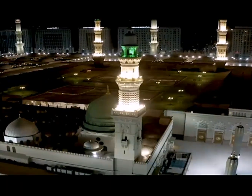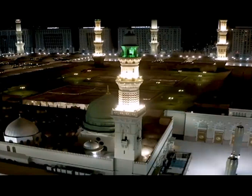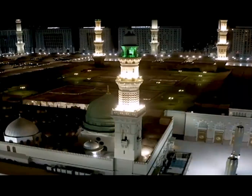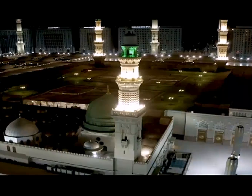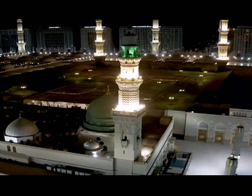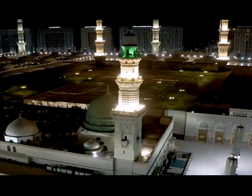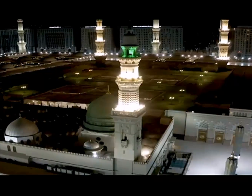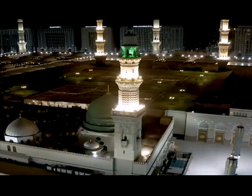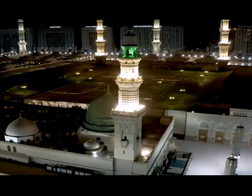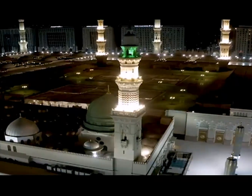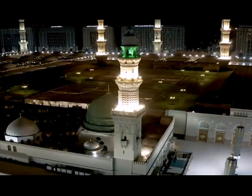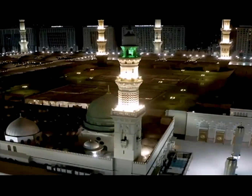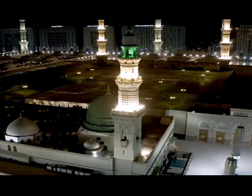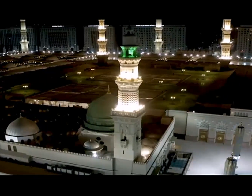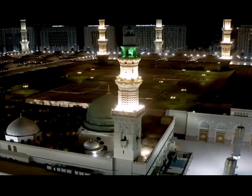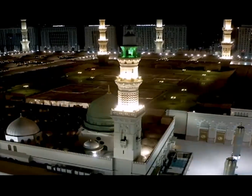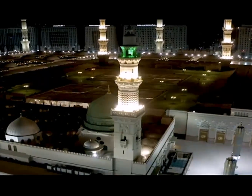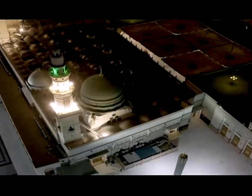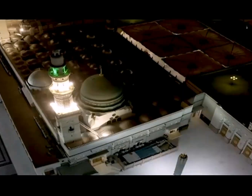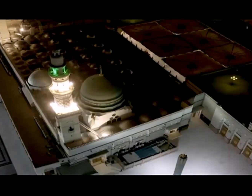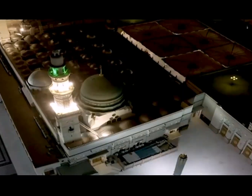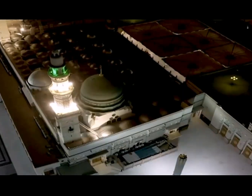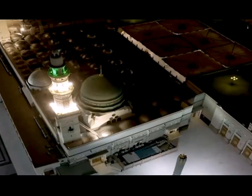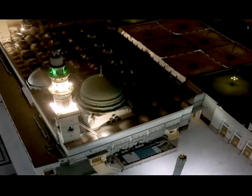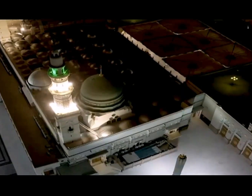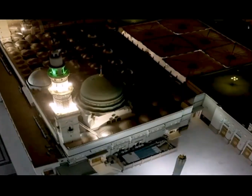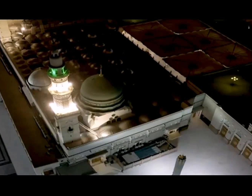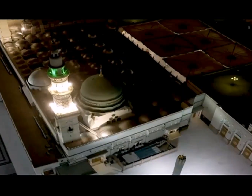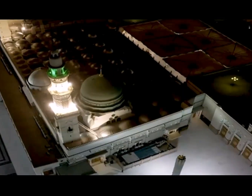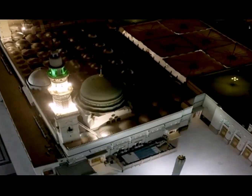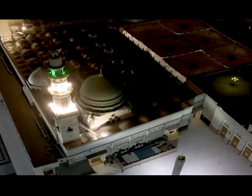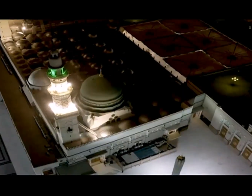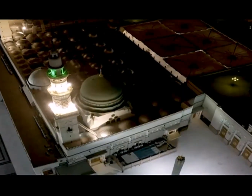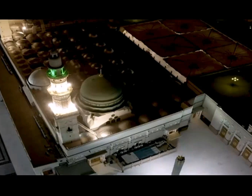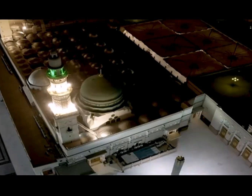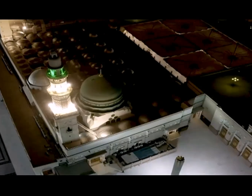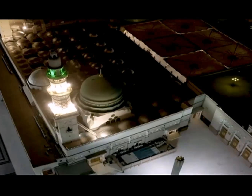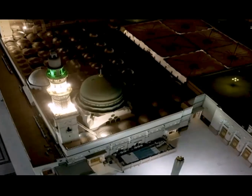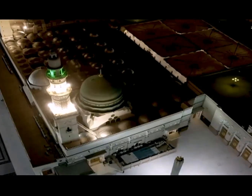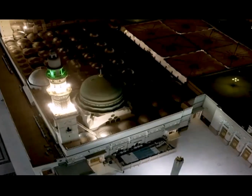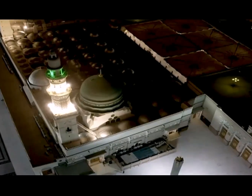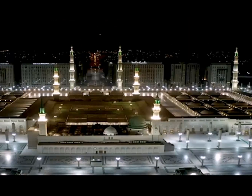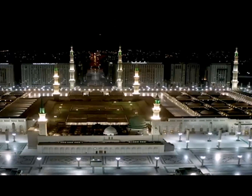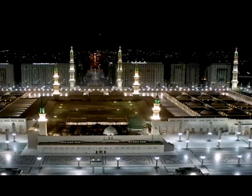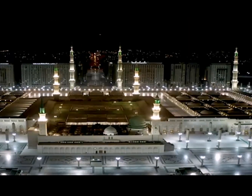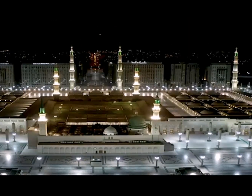یا حبیب اللہ، الصلاة والسلام علیک یا نبی اللہ وعلی آلک واصحابک